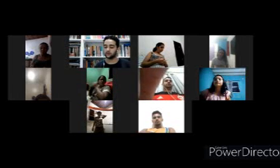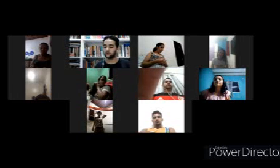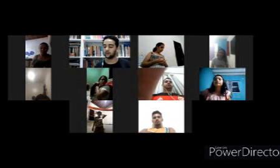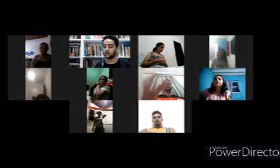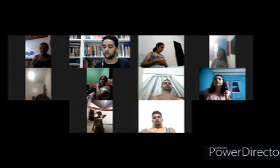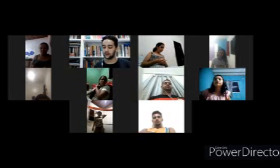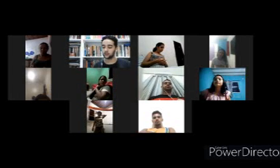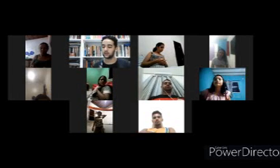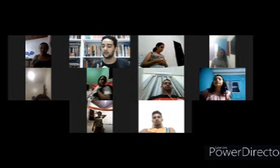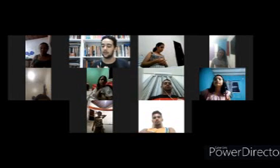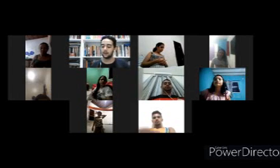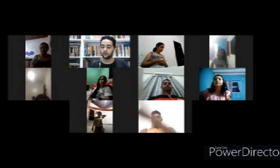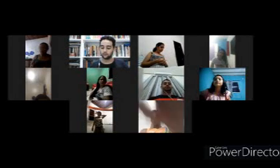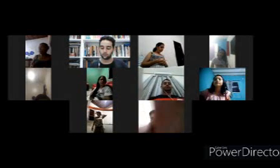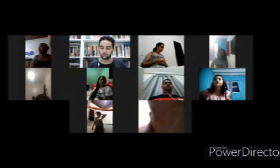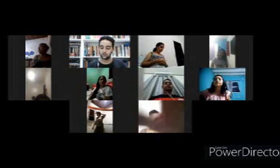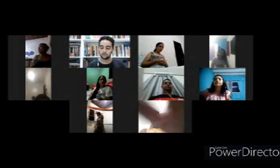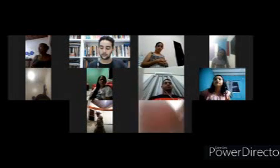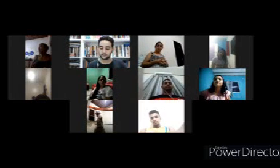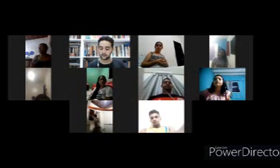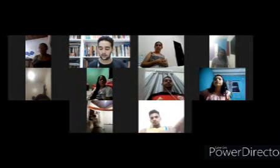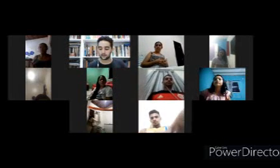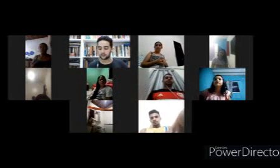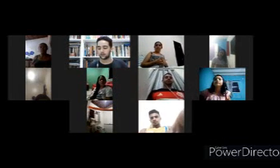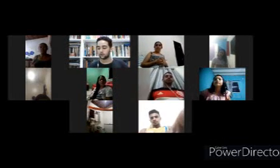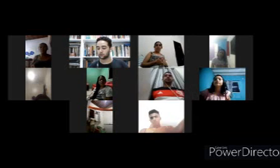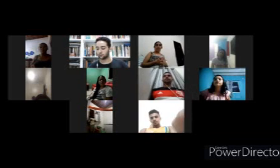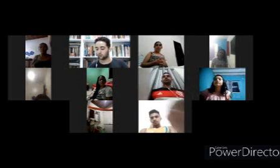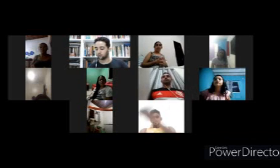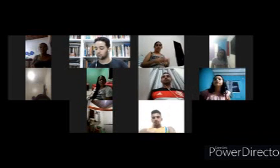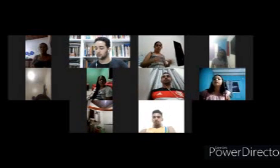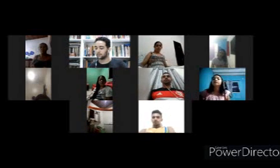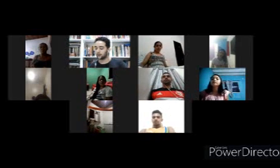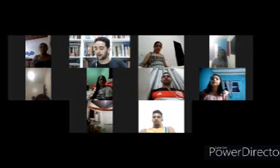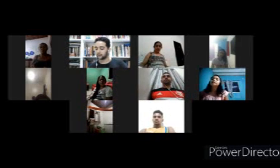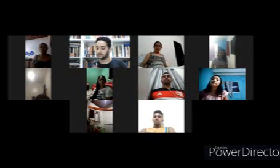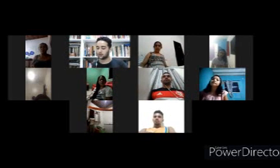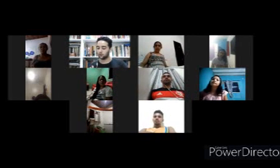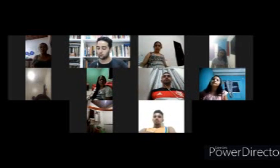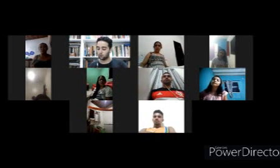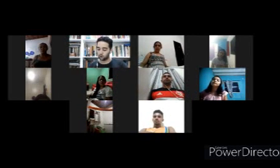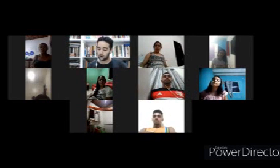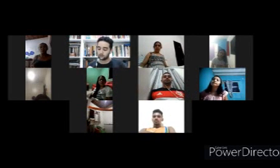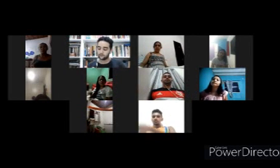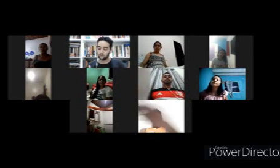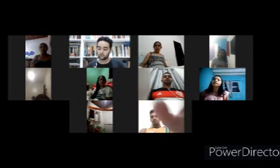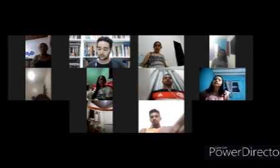desprezo, inveja, nervoso, paciência, sono, paz, dor,